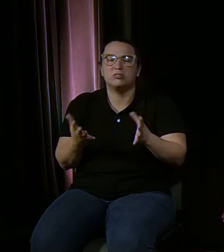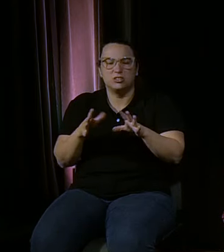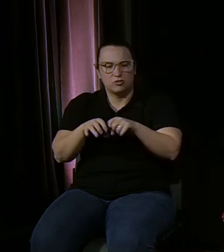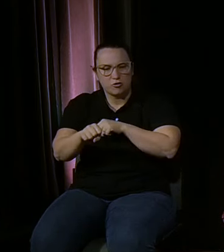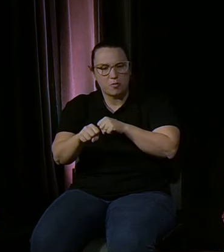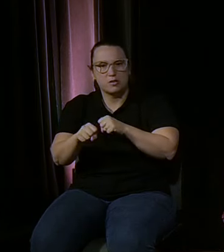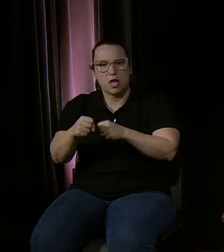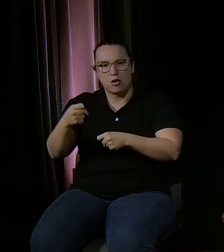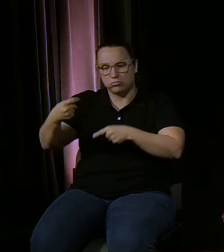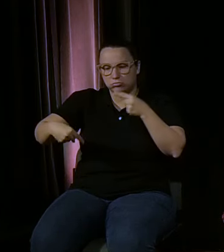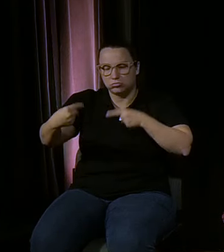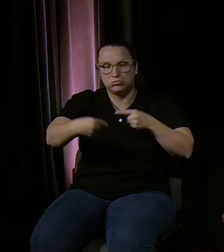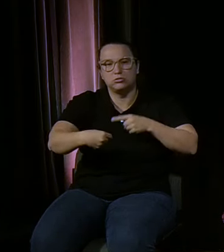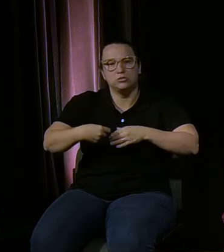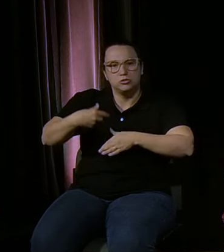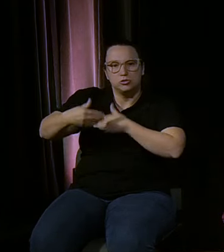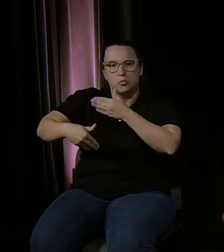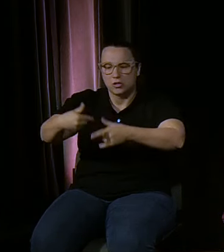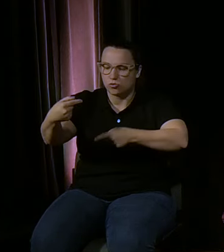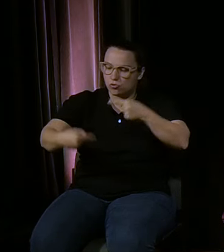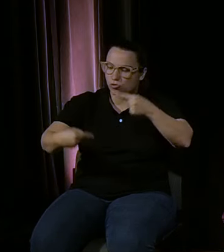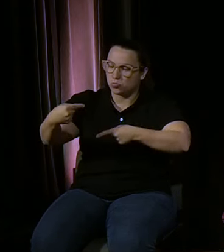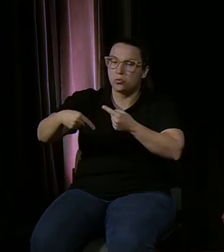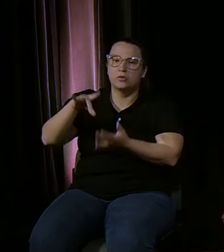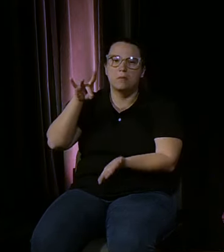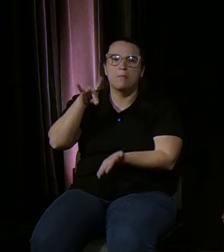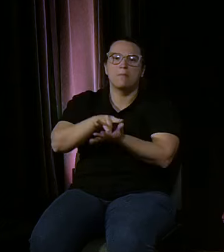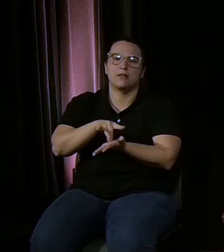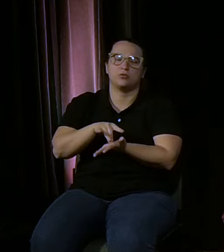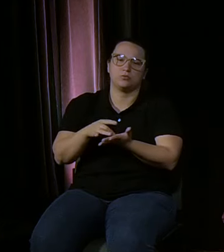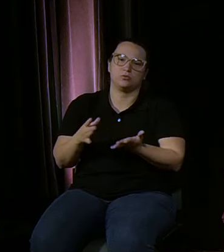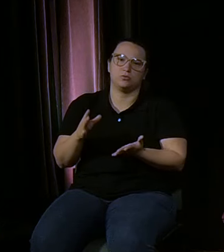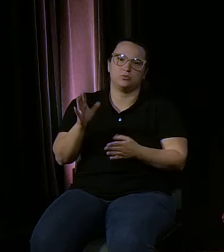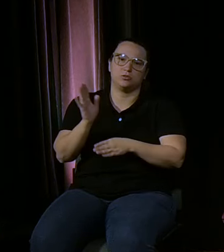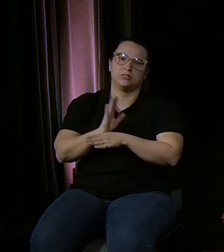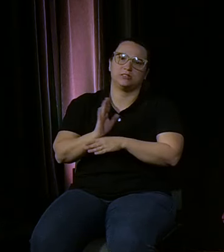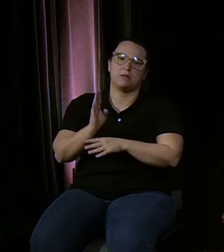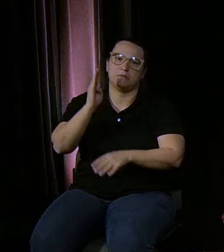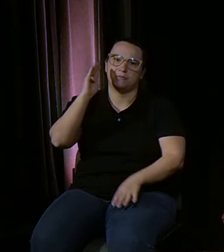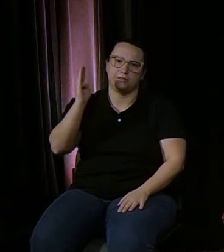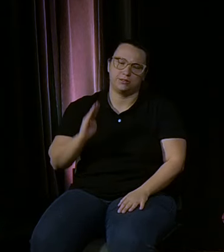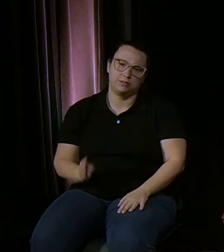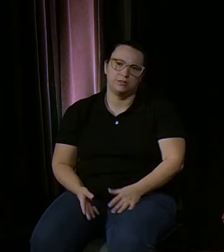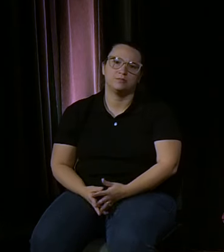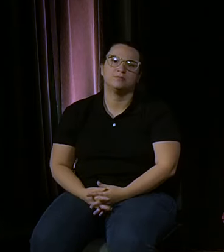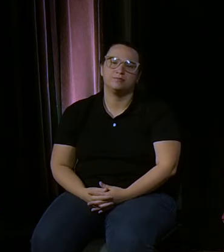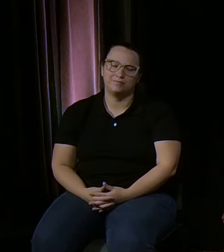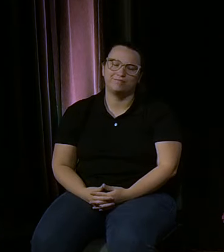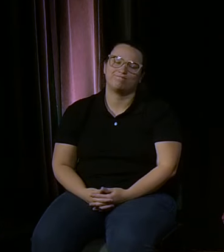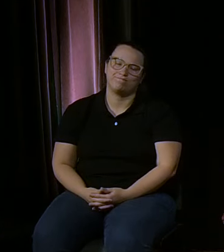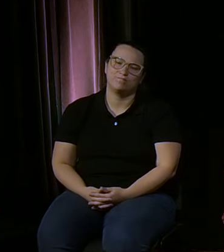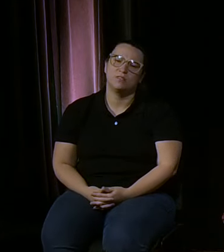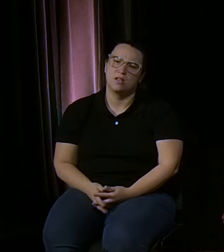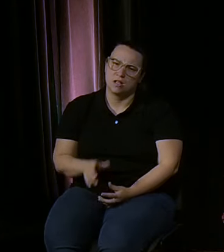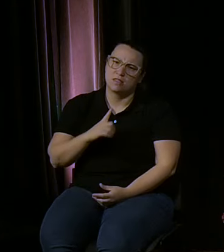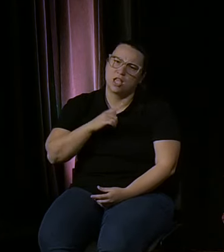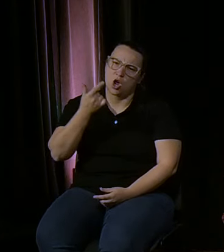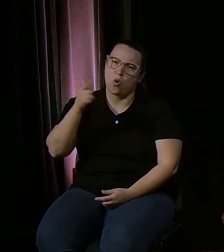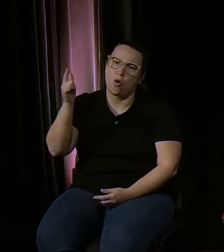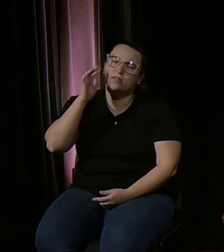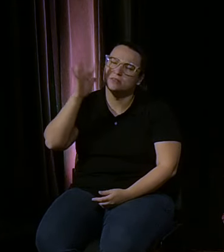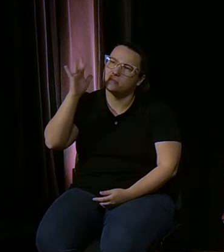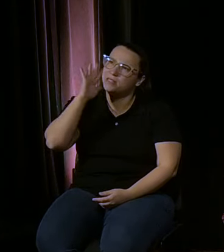enquanto diálogo, enquanto processo de disputa realmente, né? Enquanto cinema brasileiro. Enfim, acho que tem outras coisas que eu